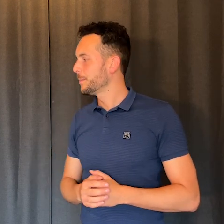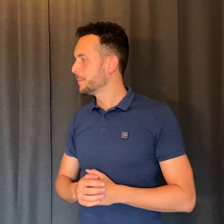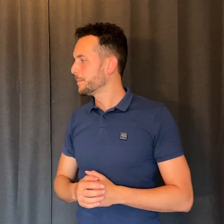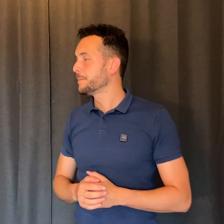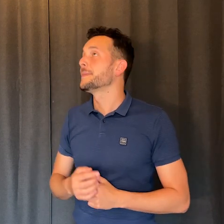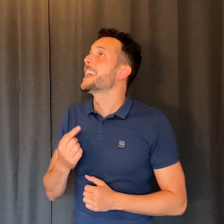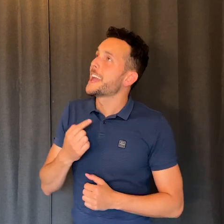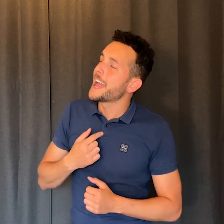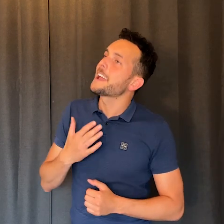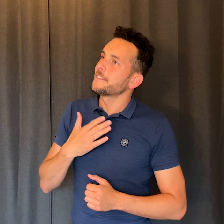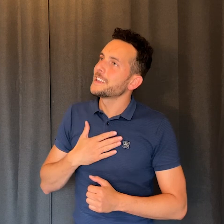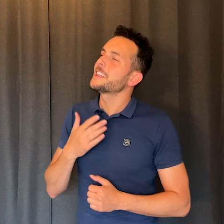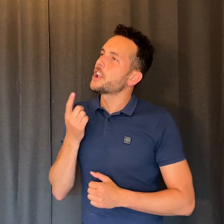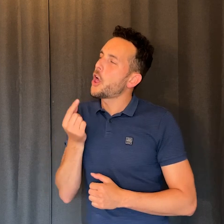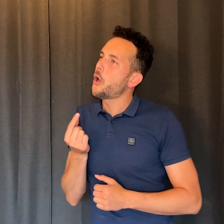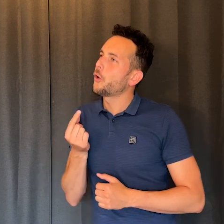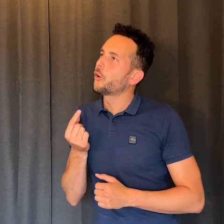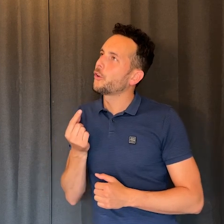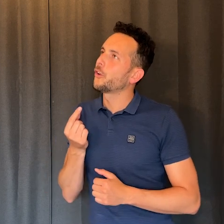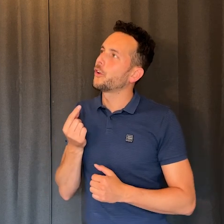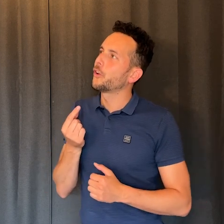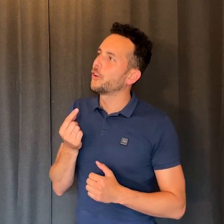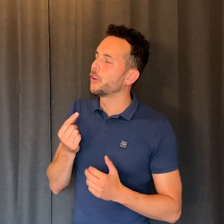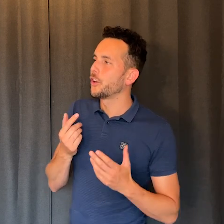En ik vind het zo leuk